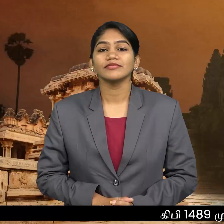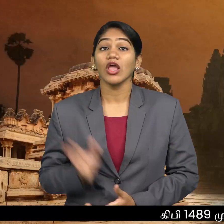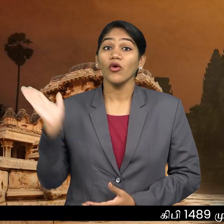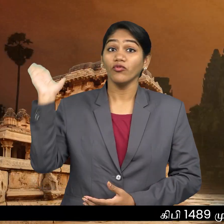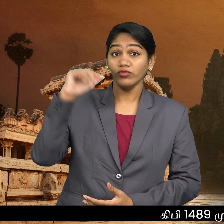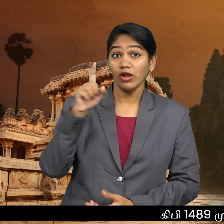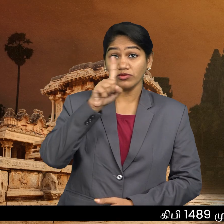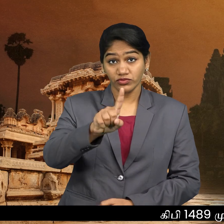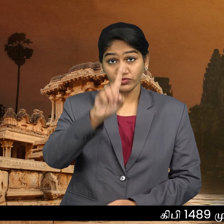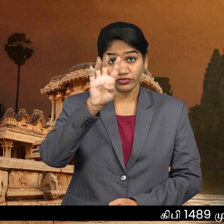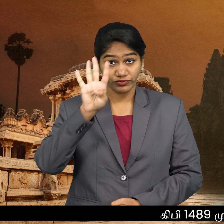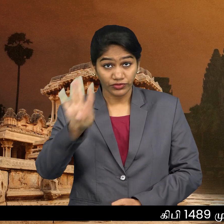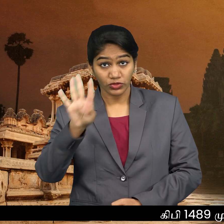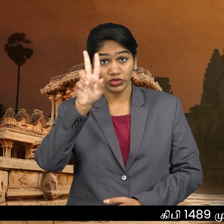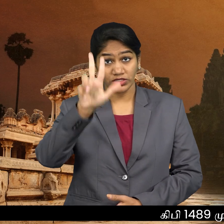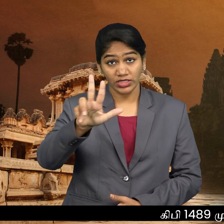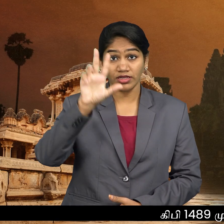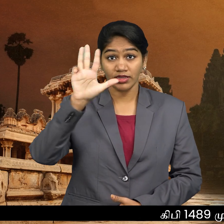கிபி